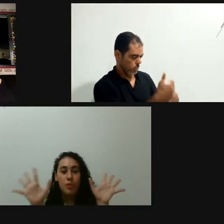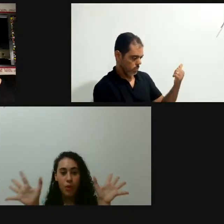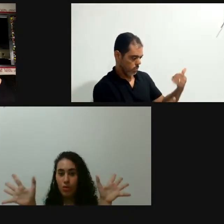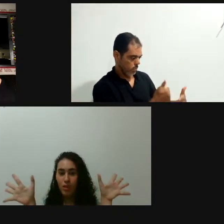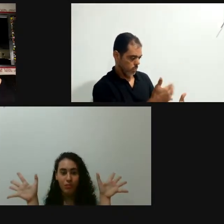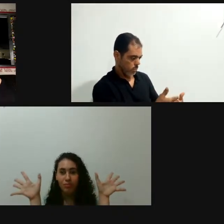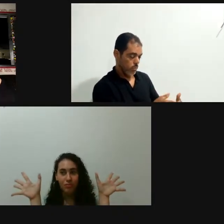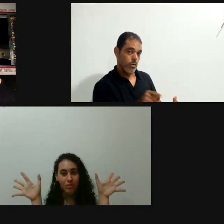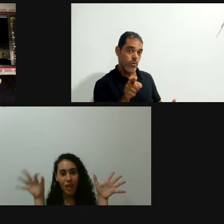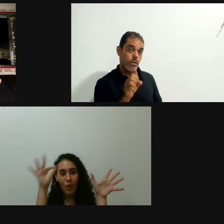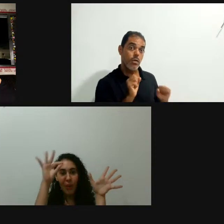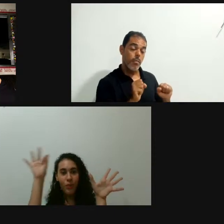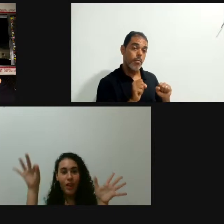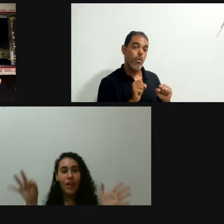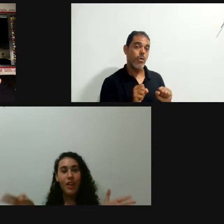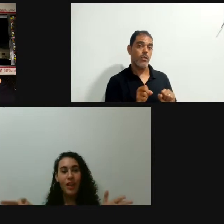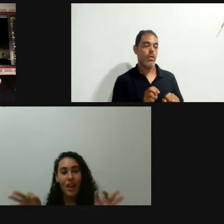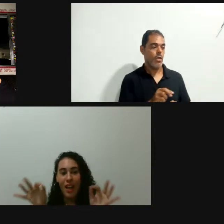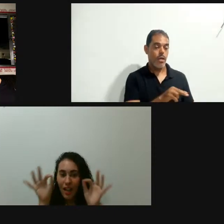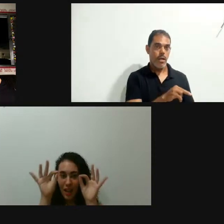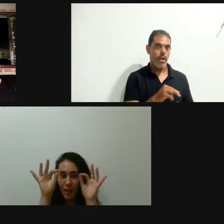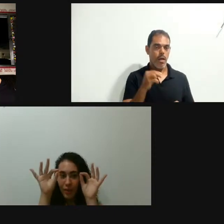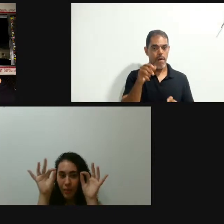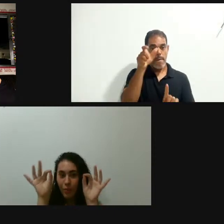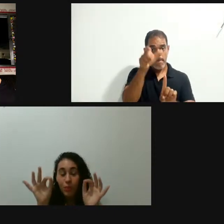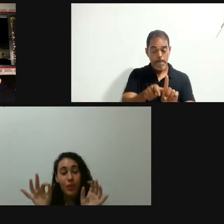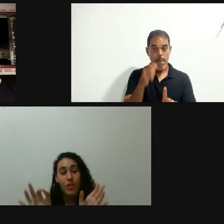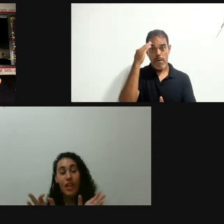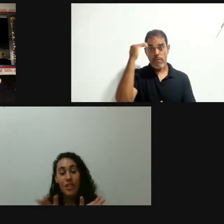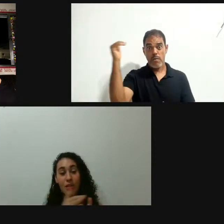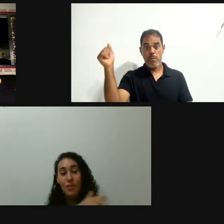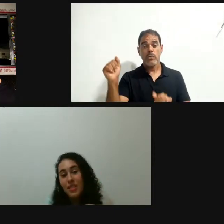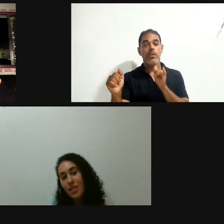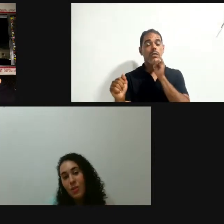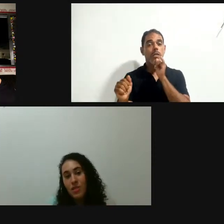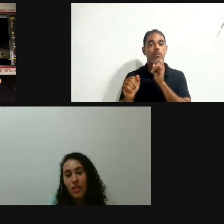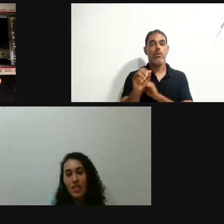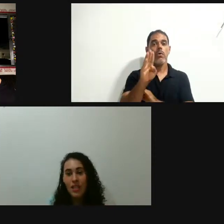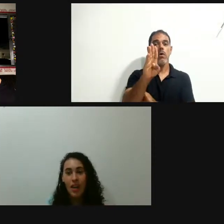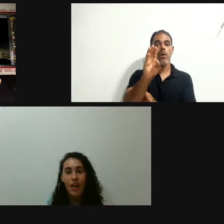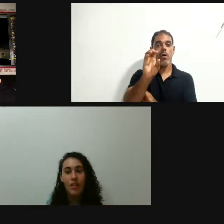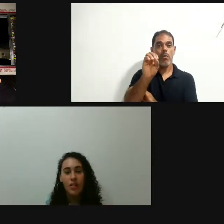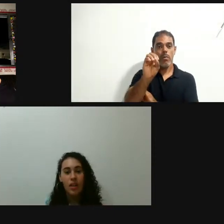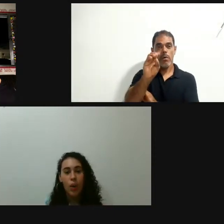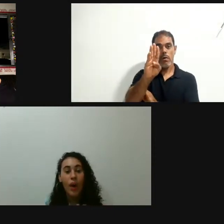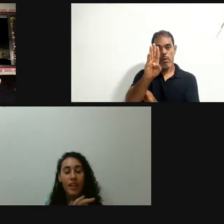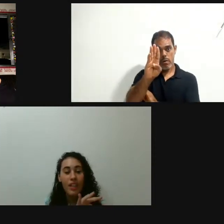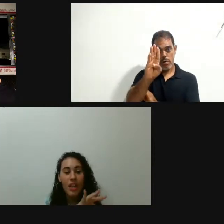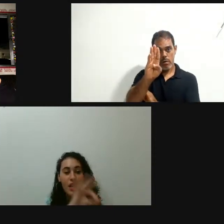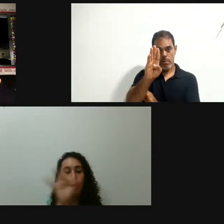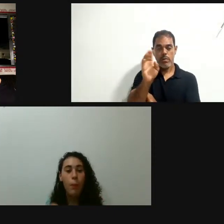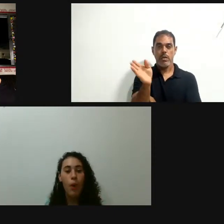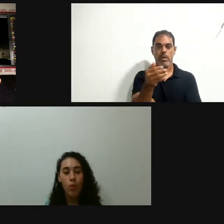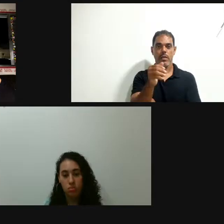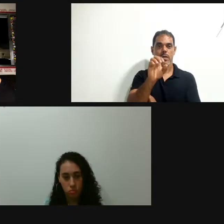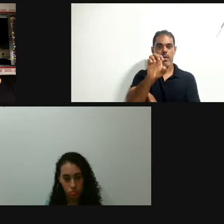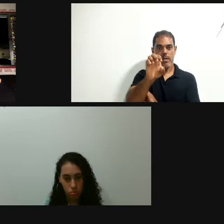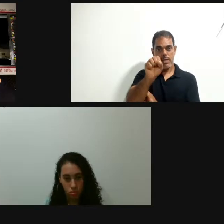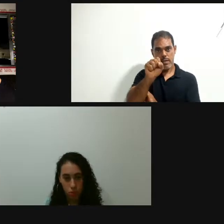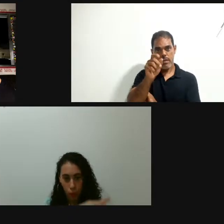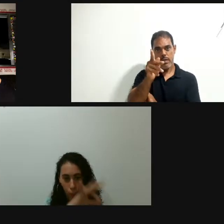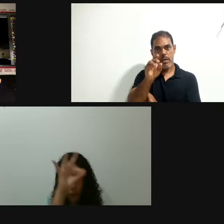Bob Esponja. Ele é um personagens mais simples de desenhar. Ou até, exemplo, o